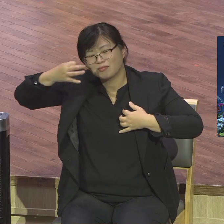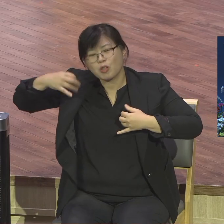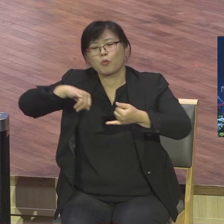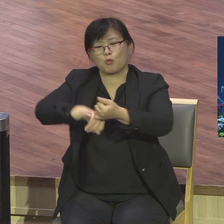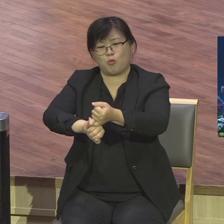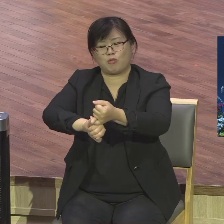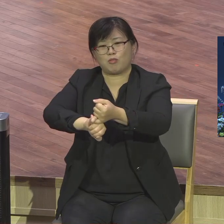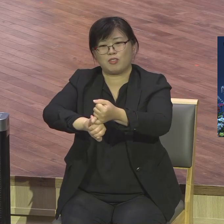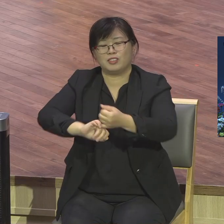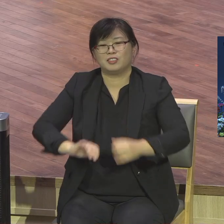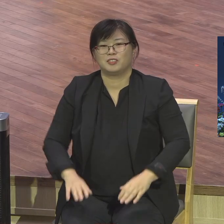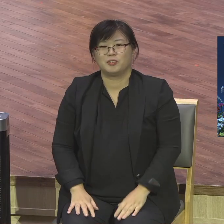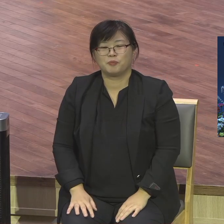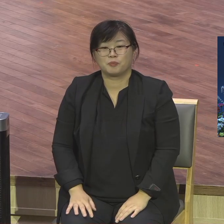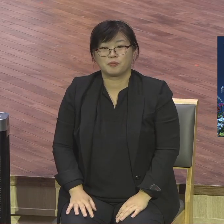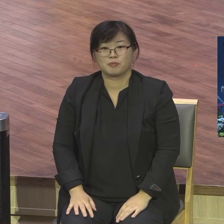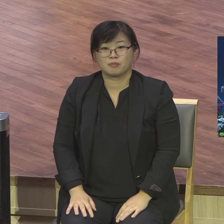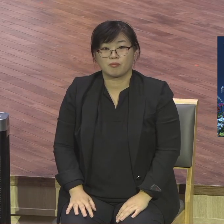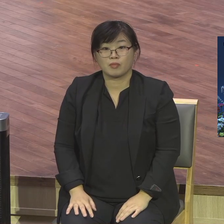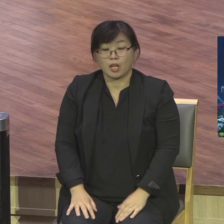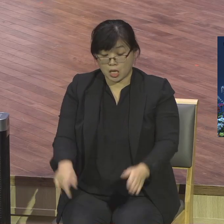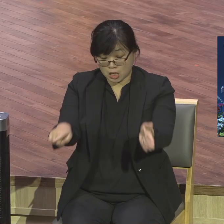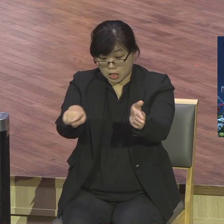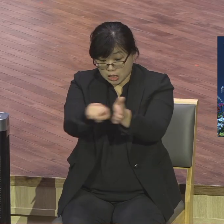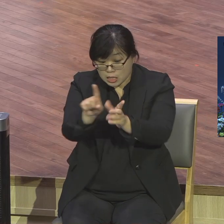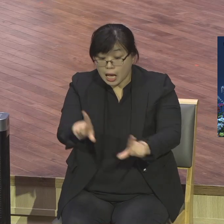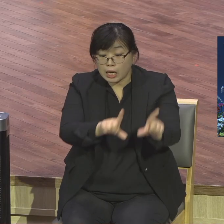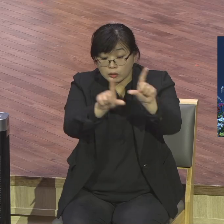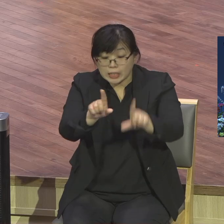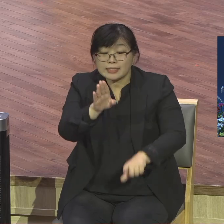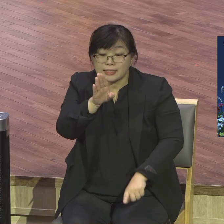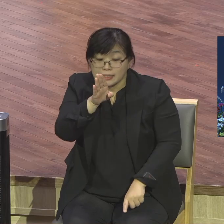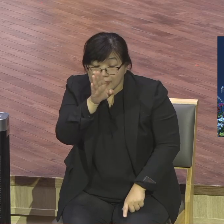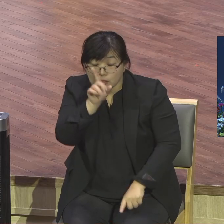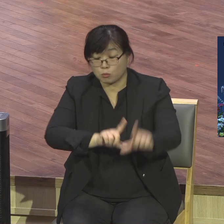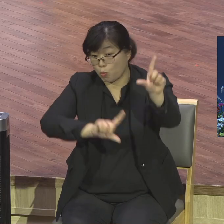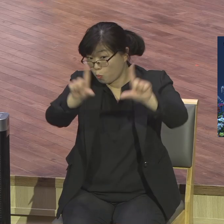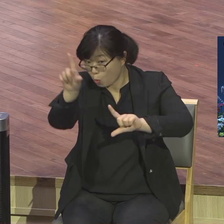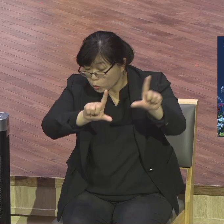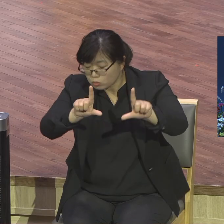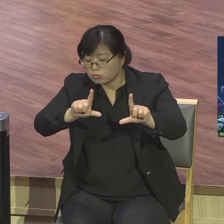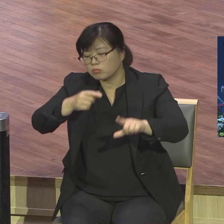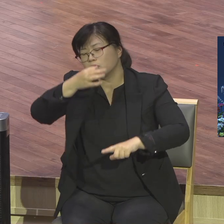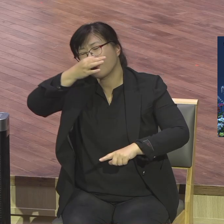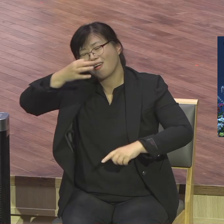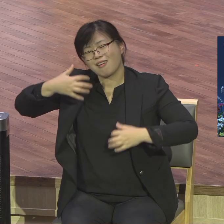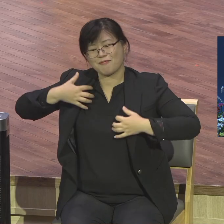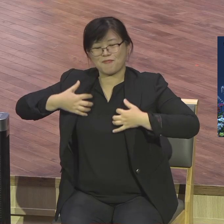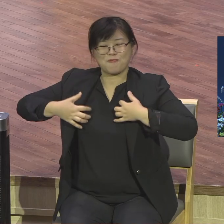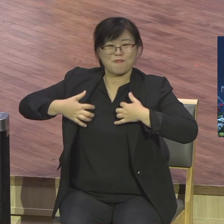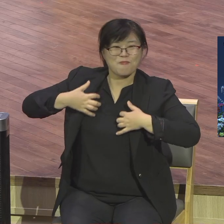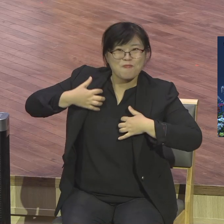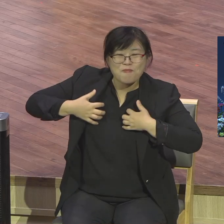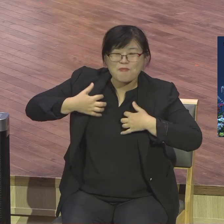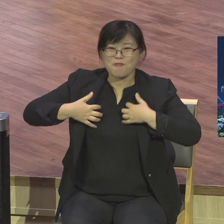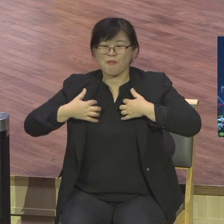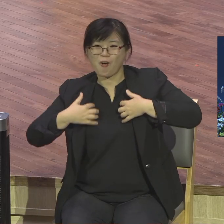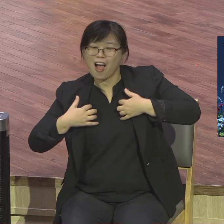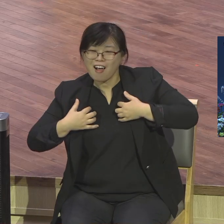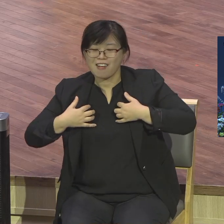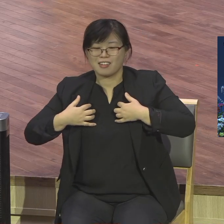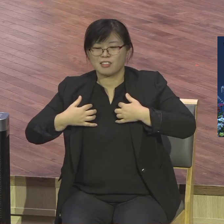이게 신앙생활의 진면목을 보여주는 겁니다. 신앙 사는 게 생동감이 넘치고